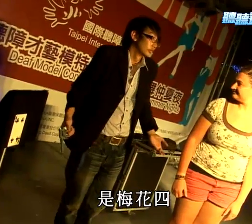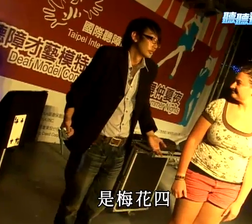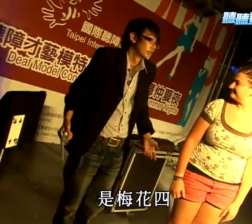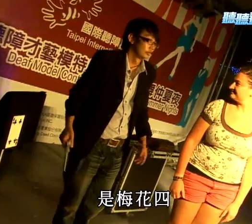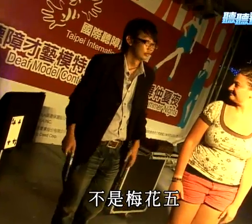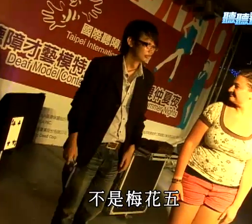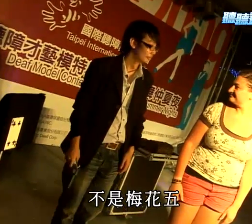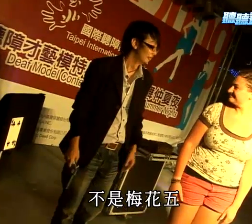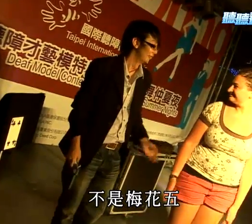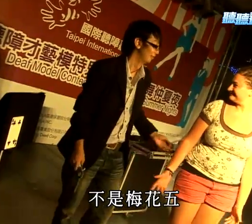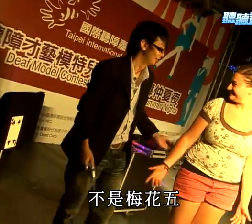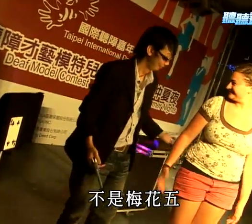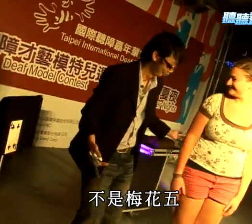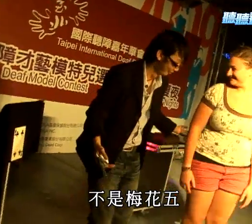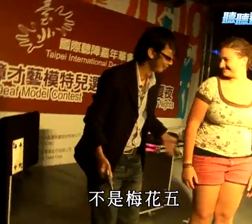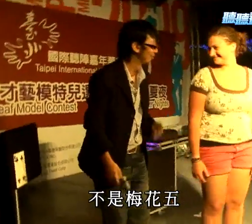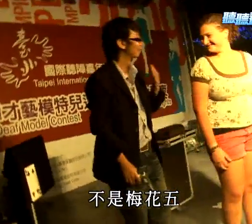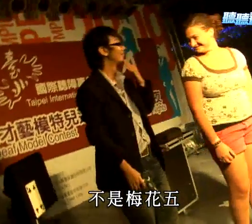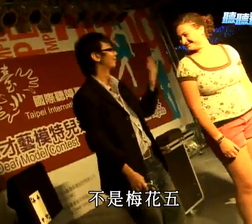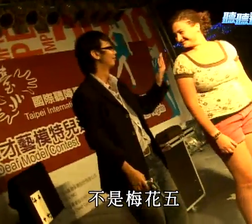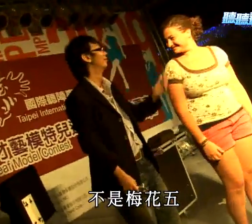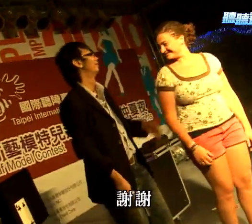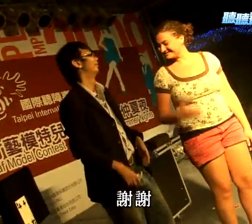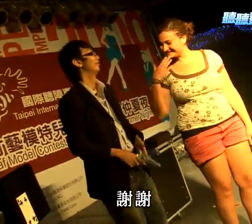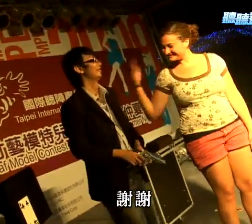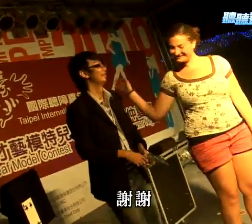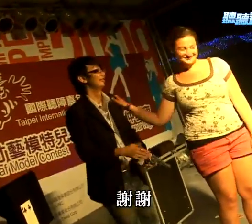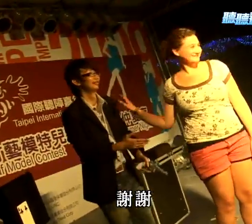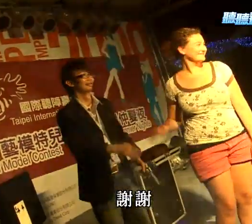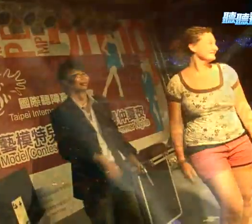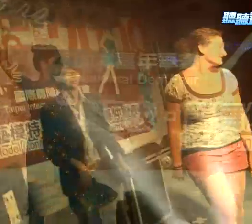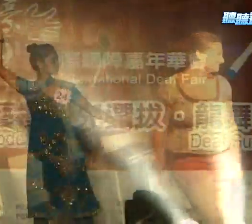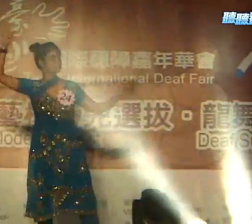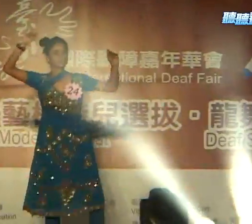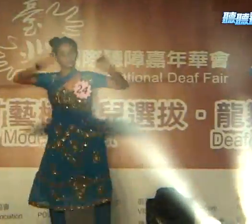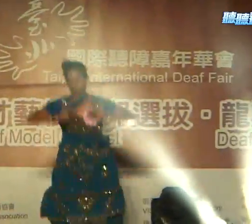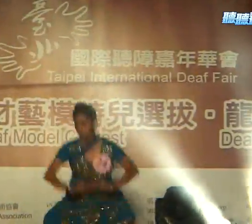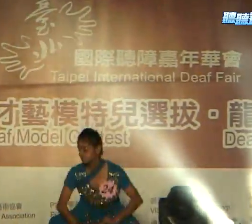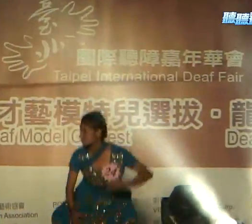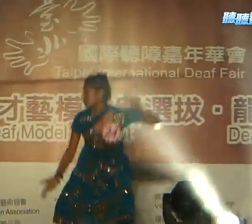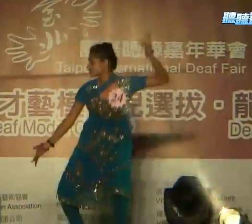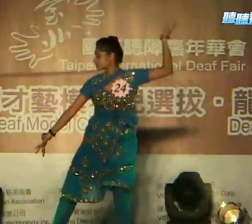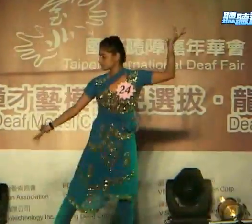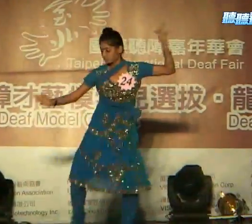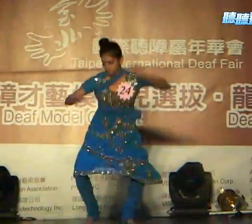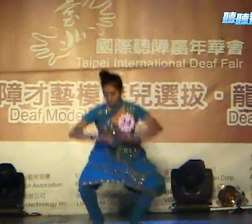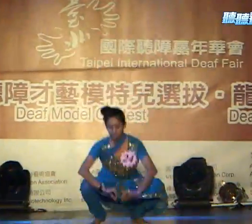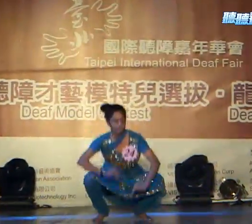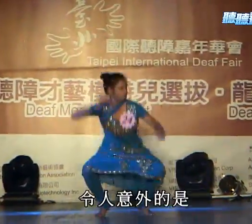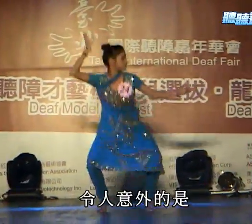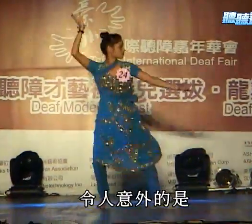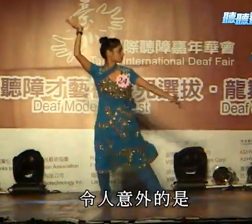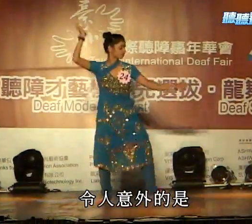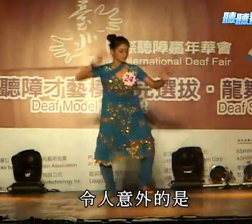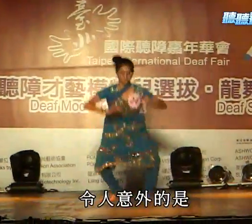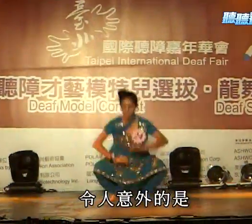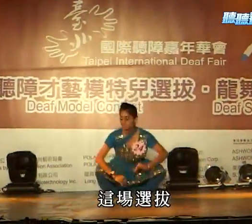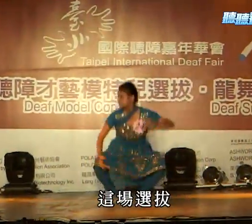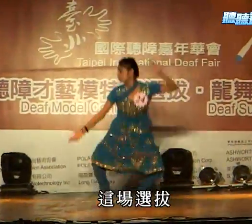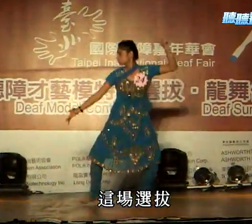啊，嗯， 谢谢， 谢谢，谢 谢。令人意外的是，这场选拔